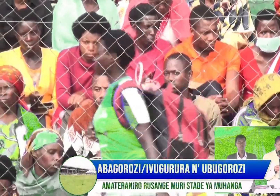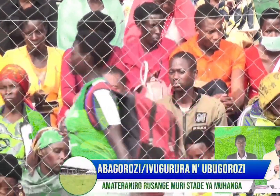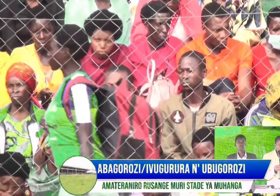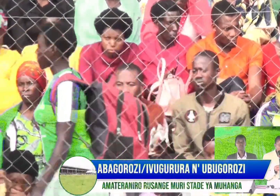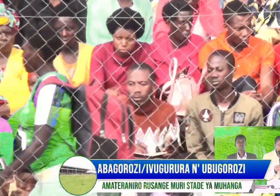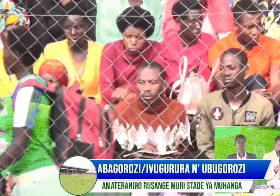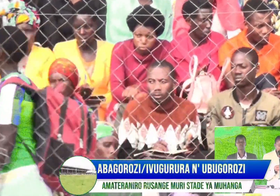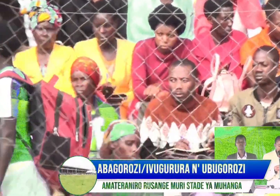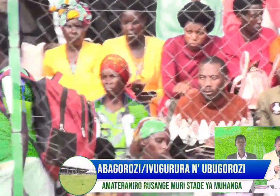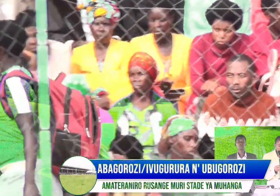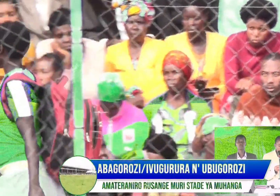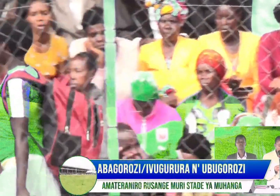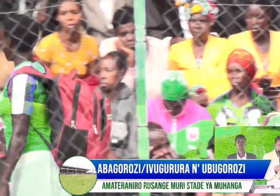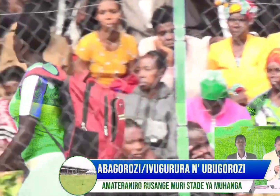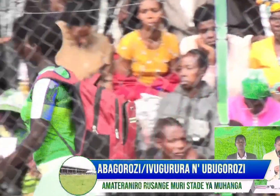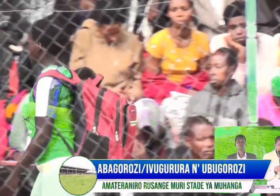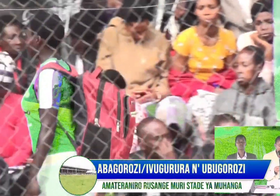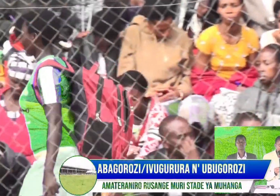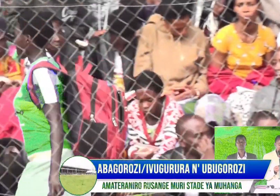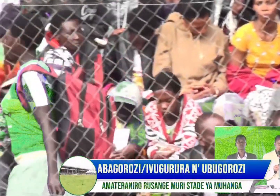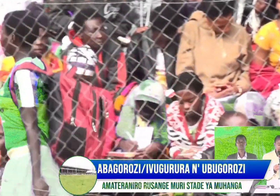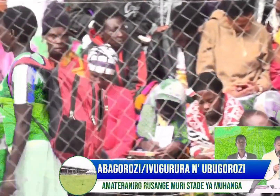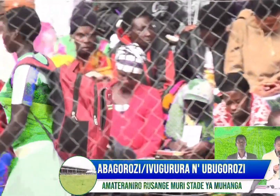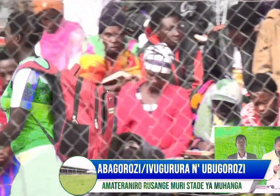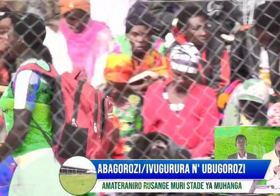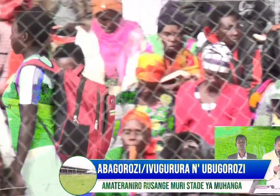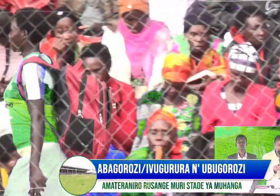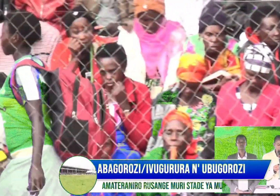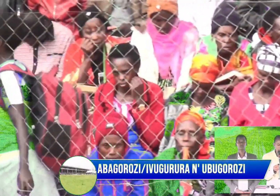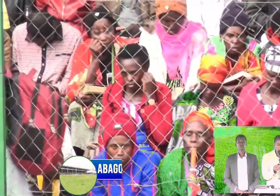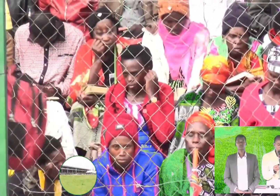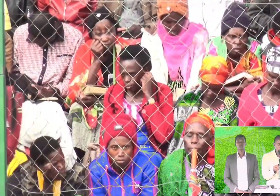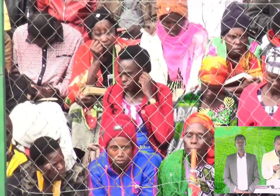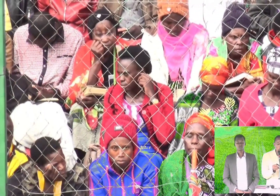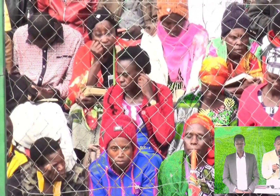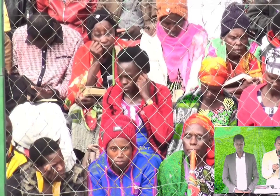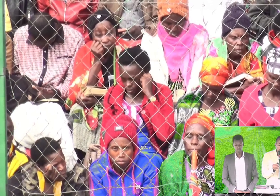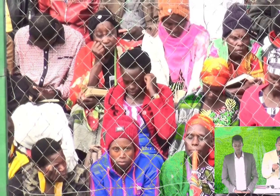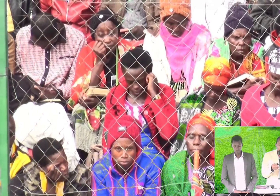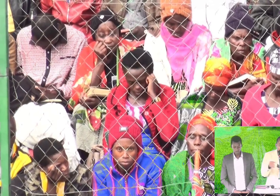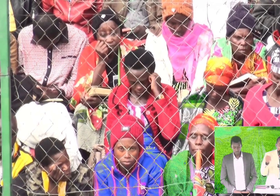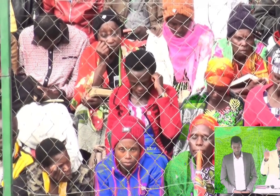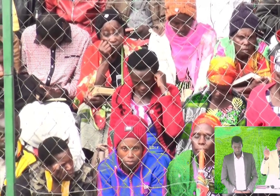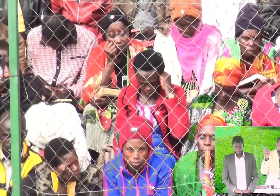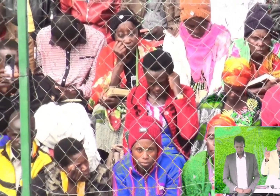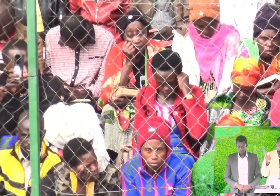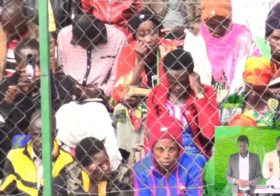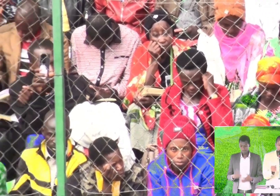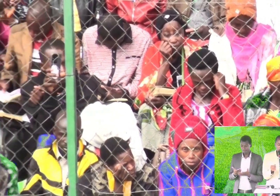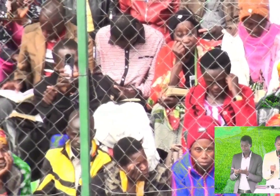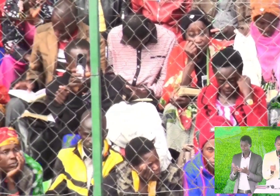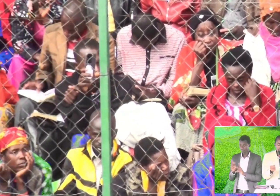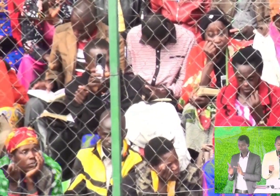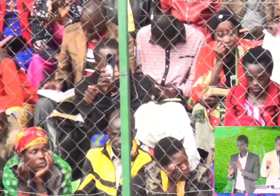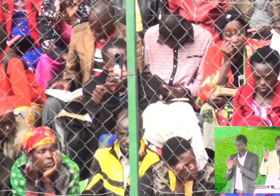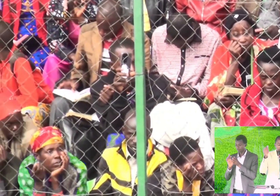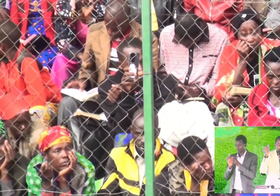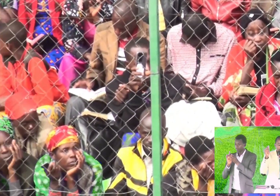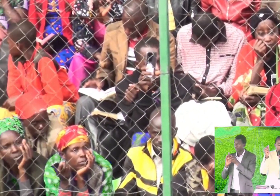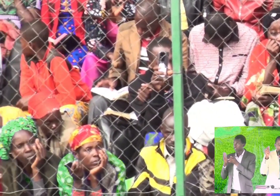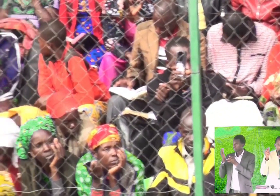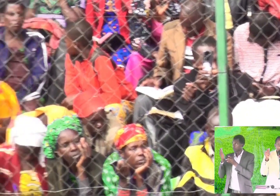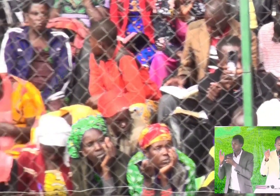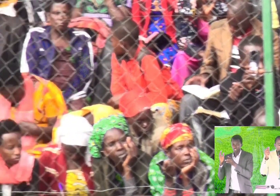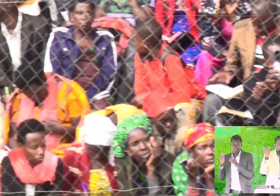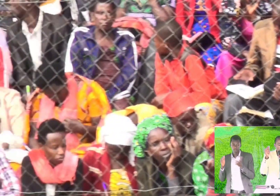onde rafraîchissant les plantes fraîtries hano hati kugira ngo n'igihe bahemukiwe cyangwa